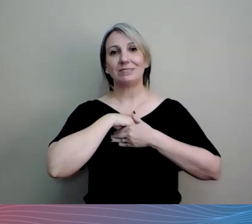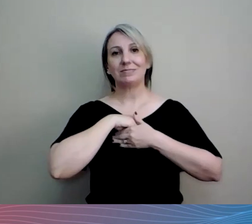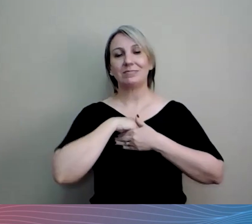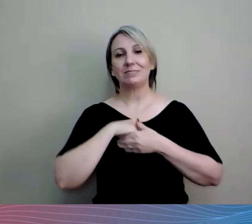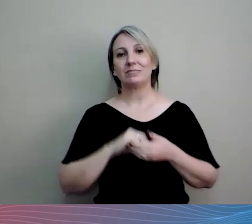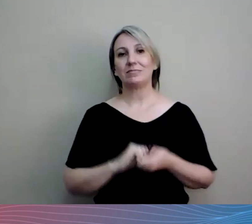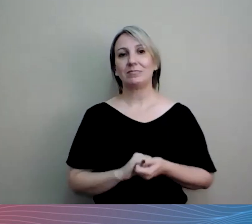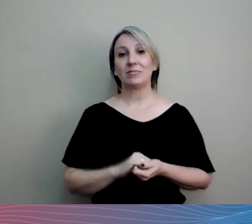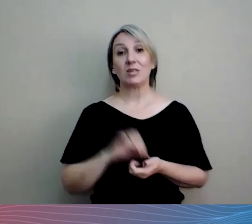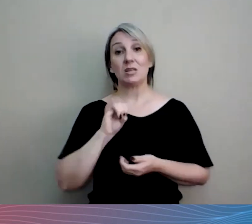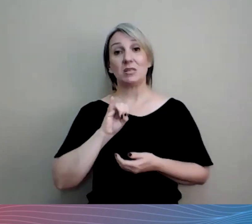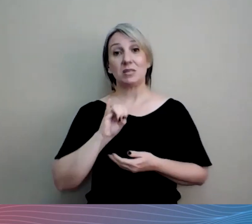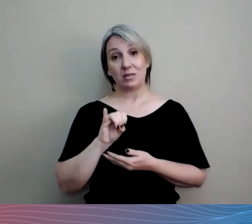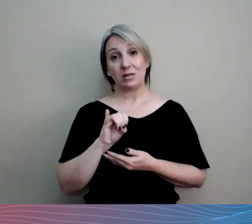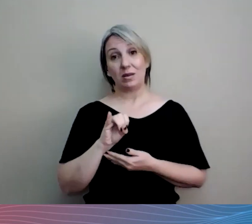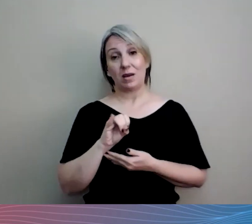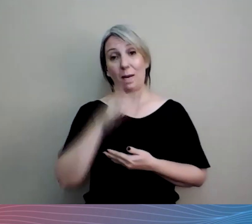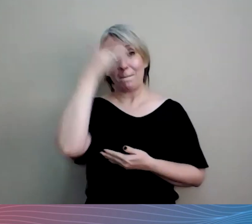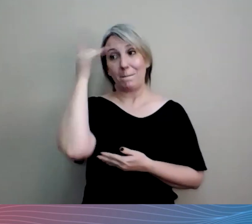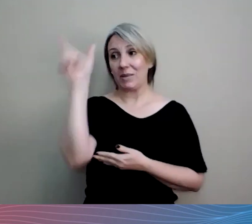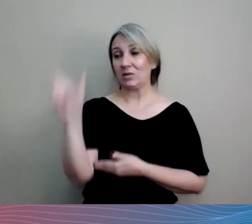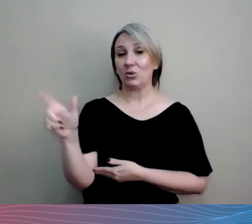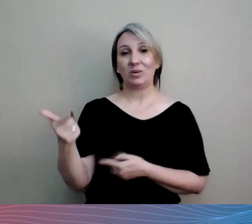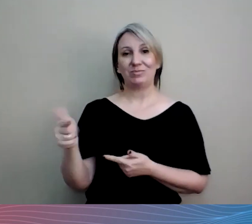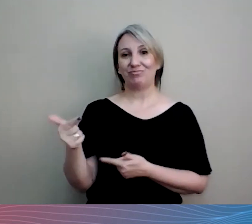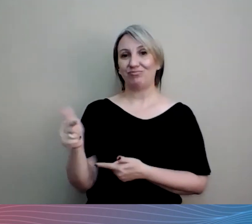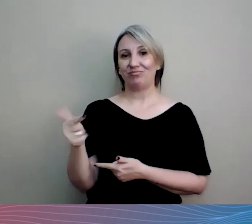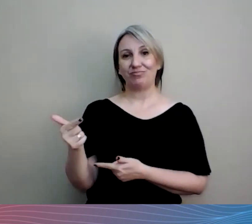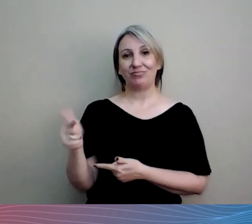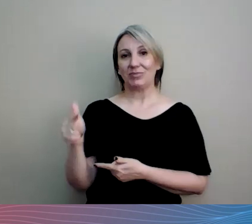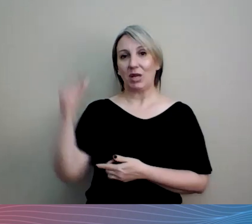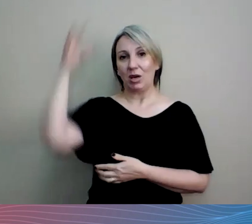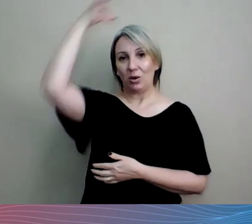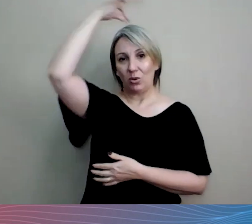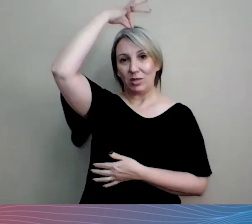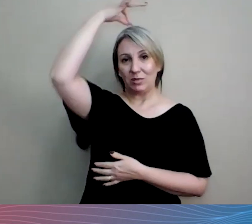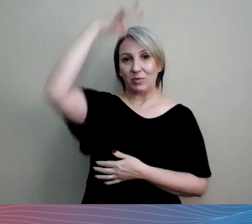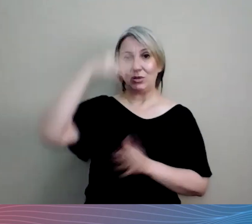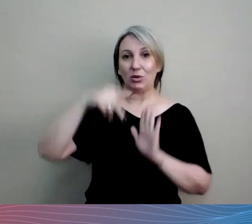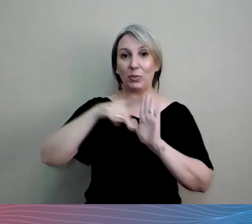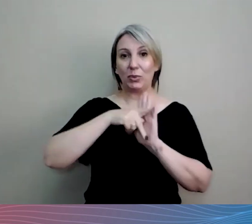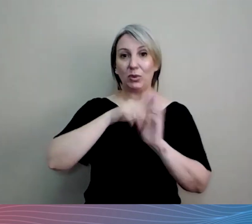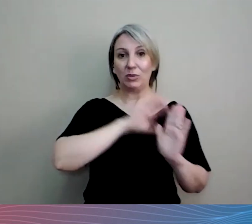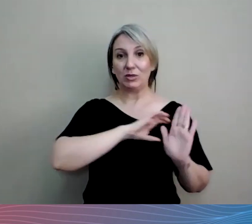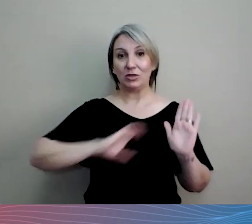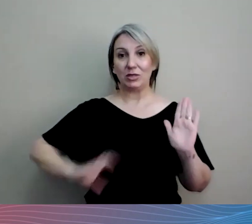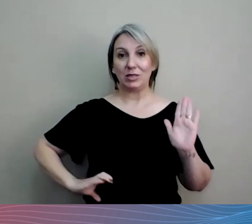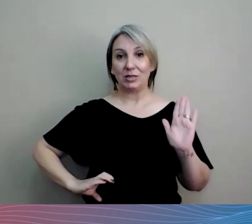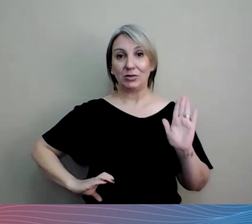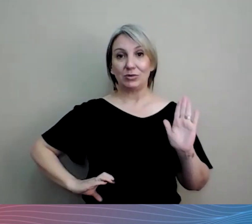se alguém não tem o Espírito de Cristo, esse tal não é dele. Então tem um outro Espírito, é o Espírito de